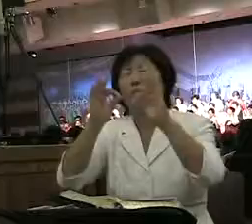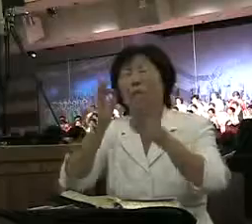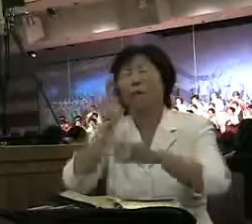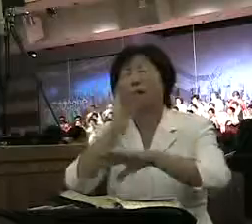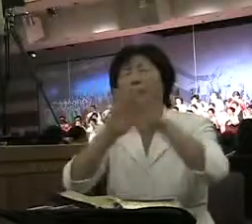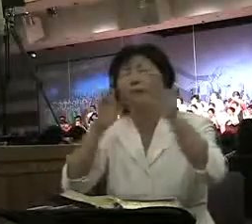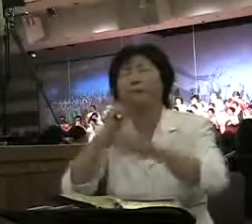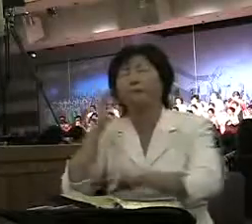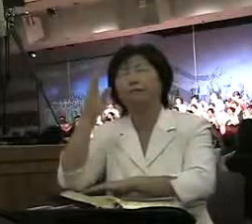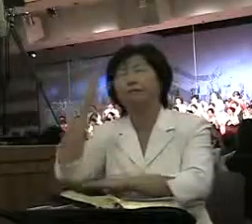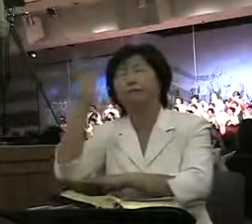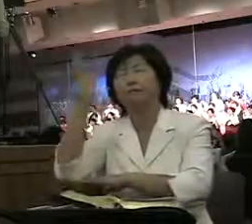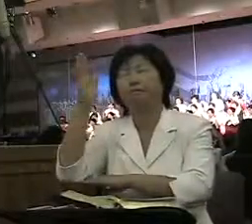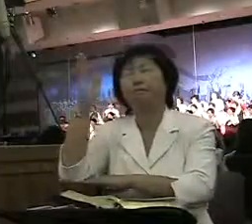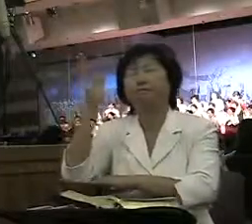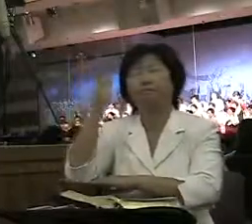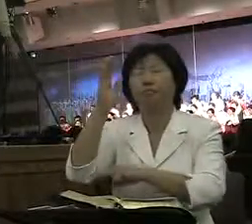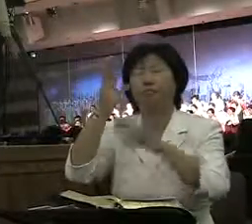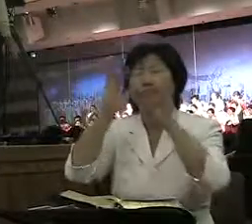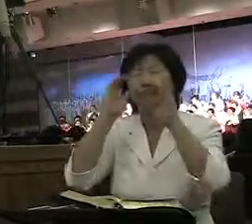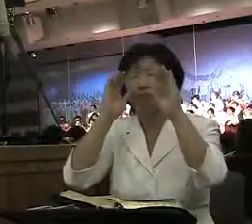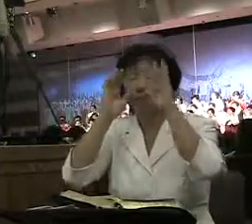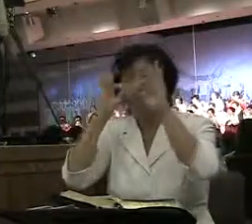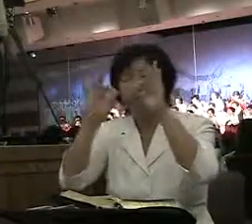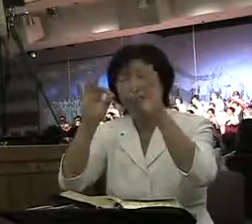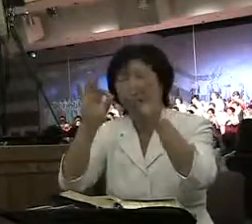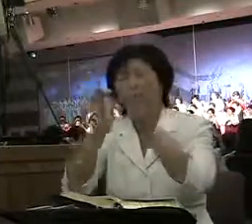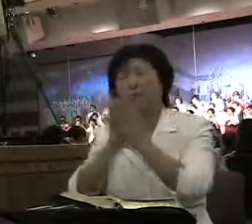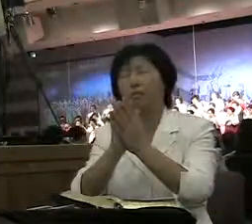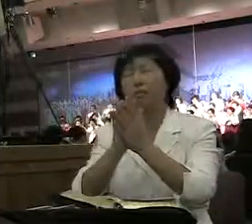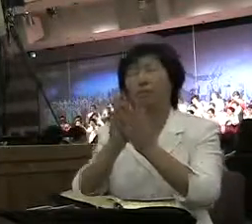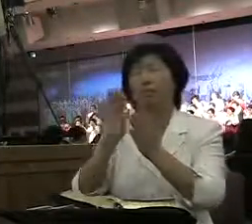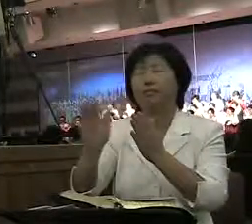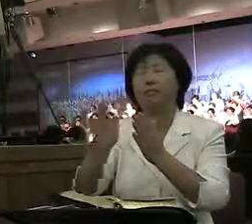하늘의 영광, 하나님의 영광을 봅니다.